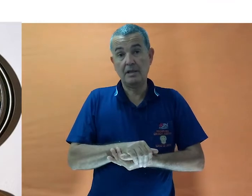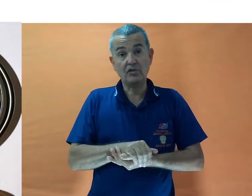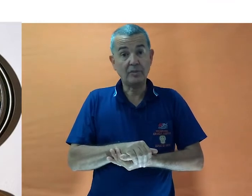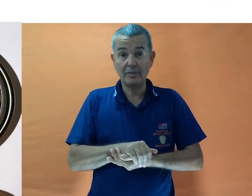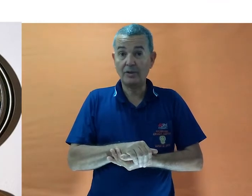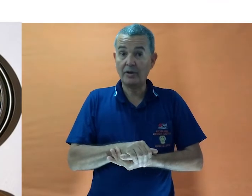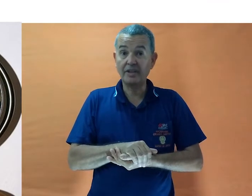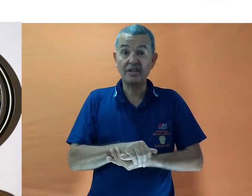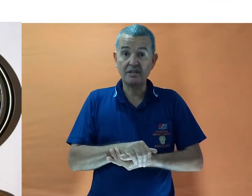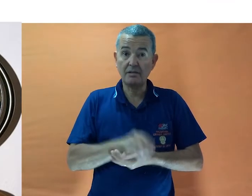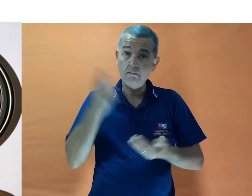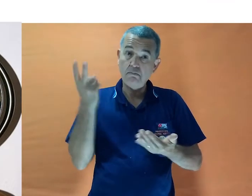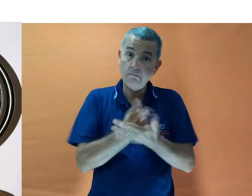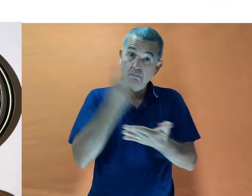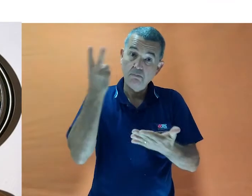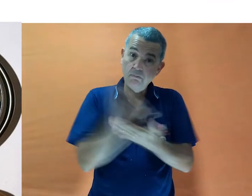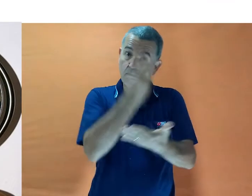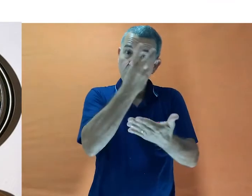E eu, na mesma hora, disse: